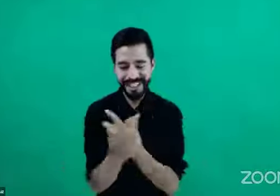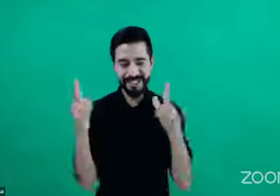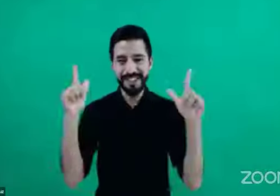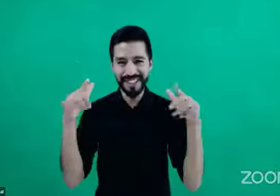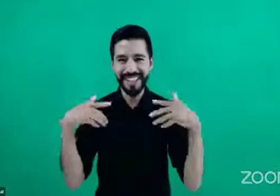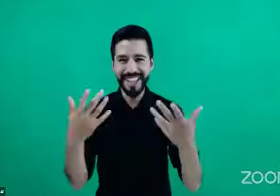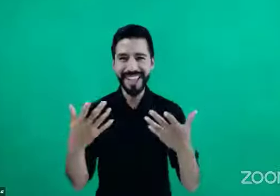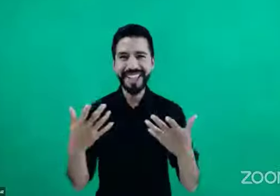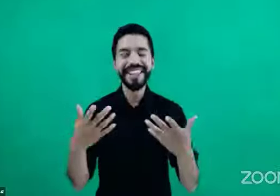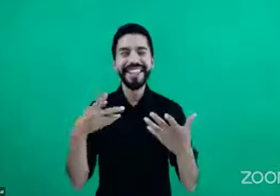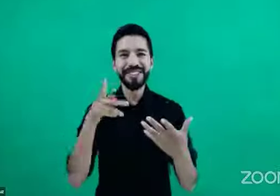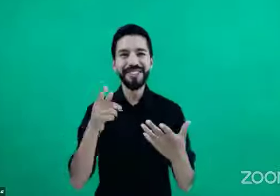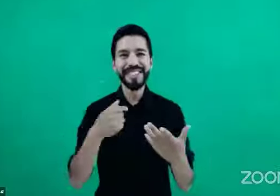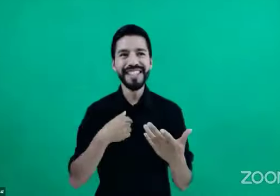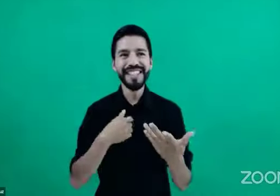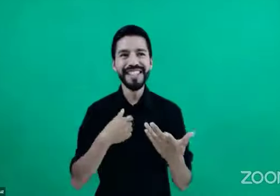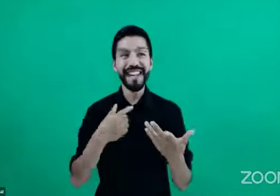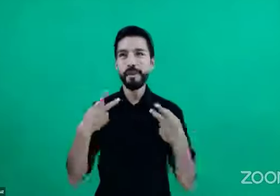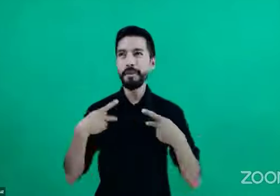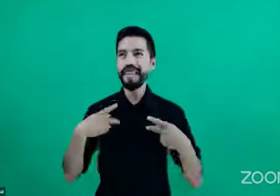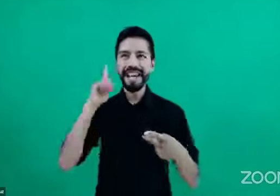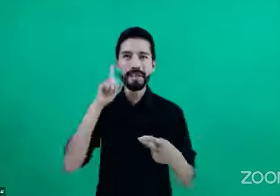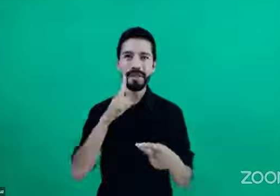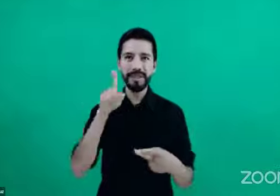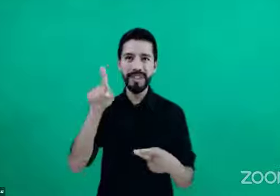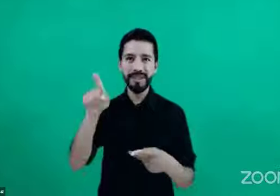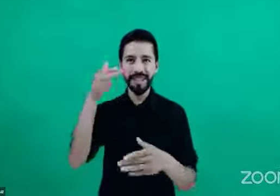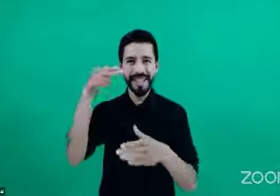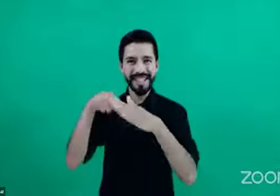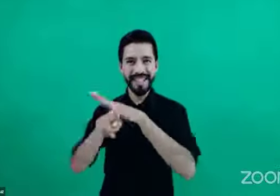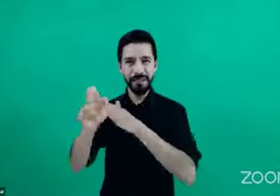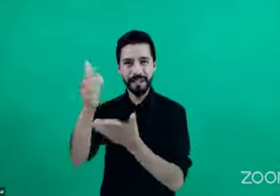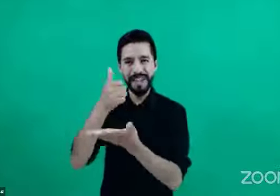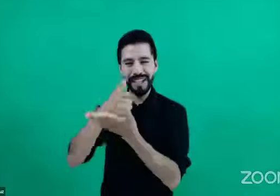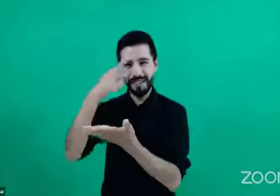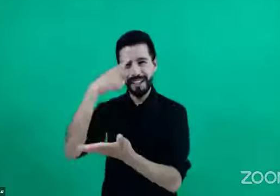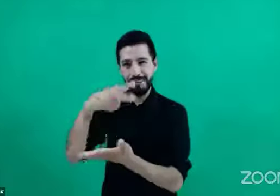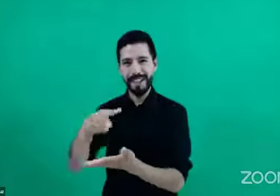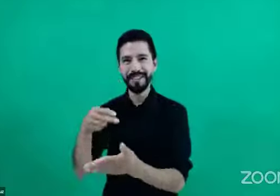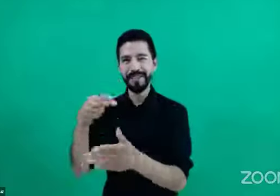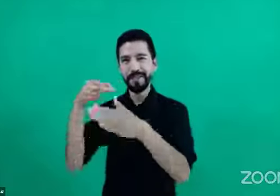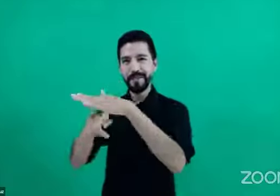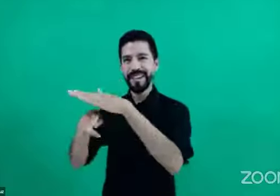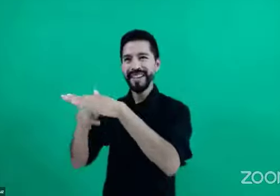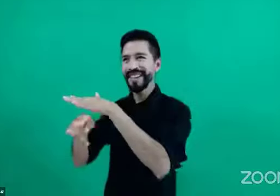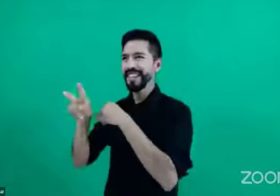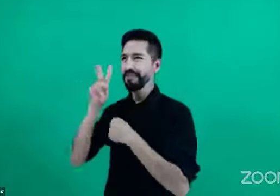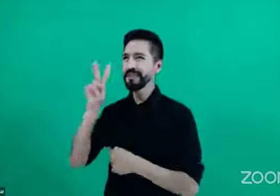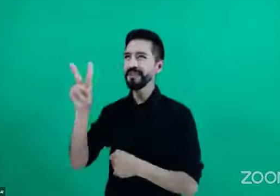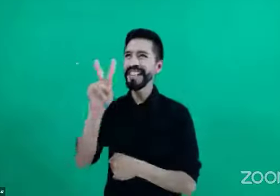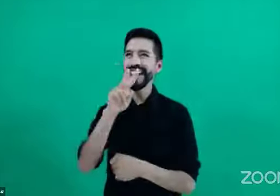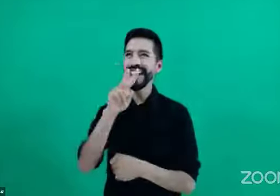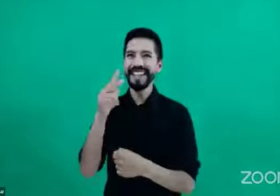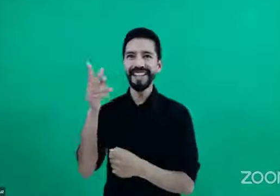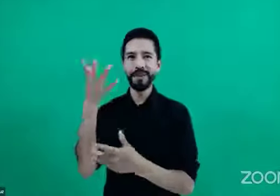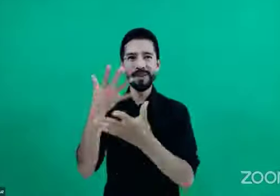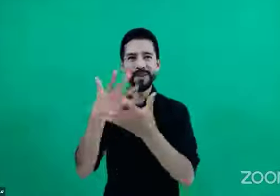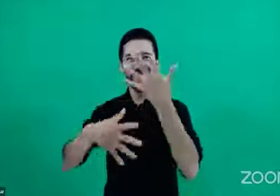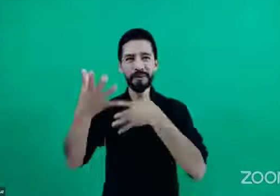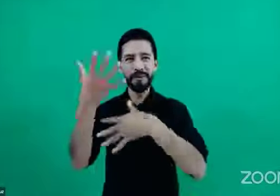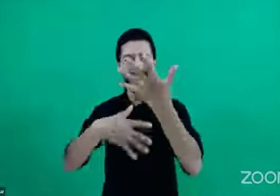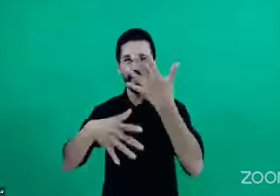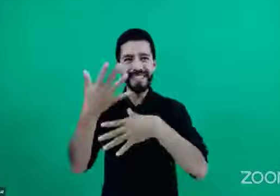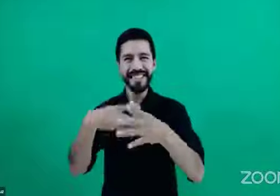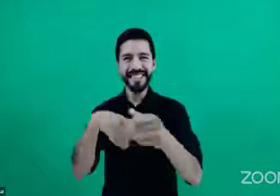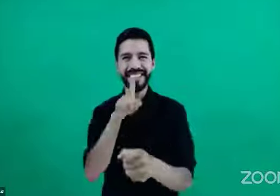tan extrovertida, entonces yo veía a las personas sordas en el metro en la Ciudad de México, en el metro veía cómo